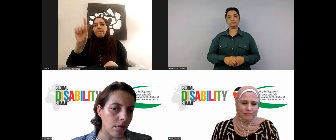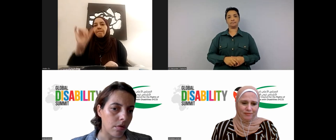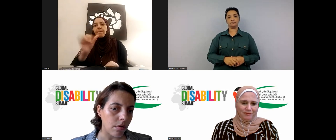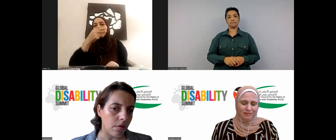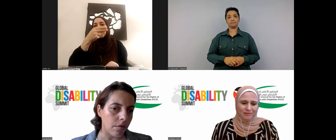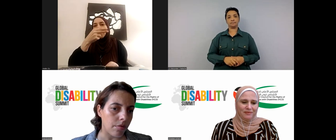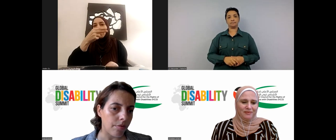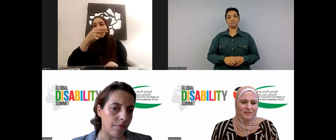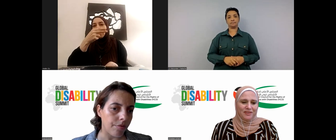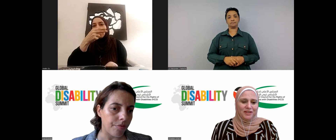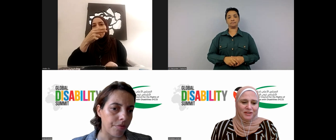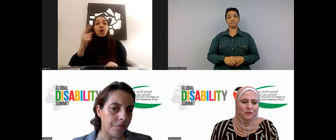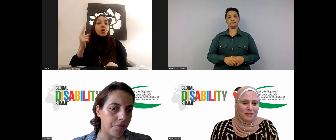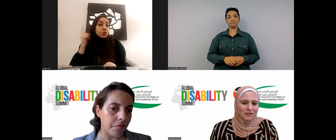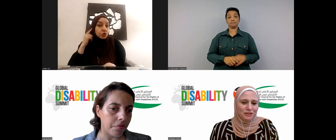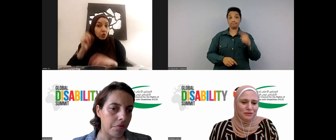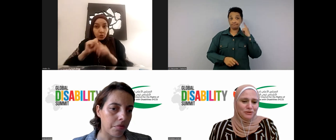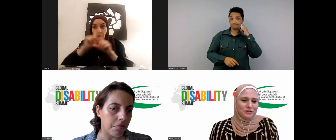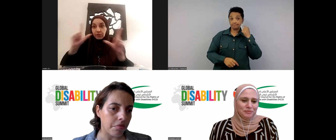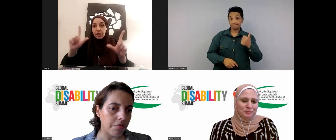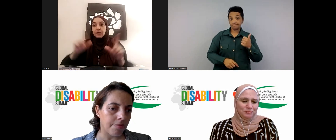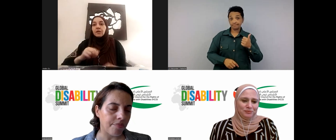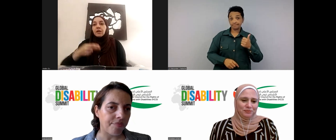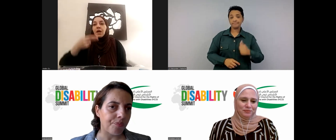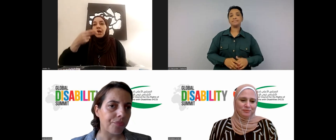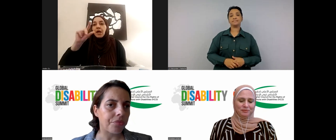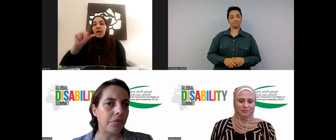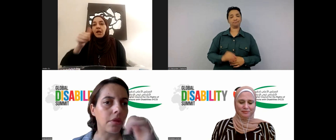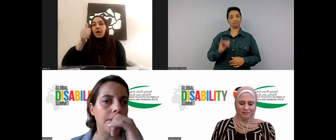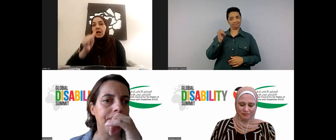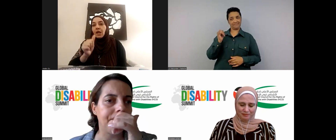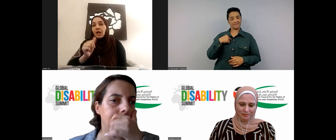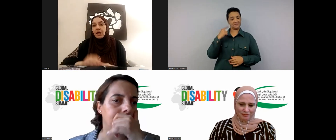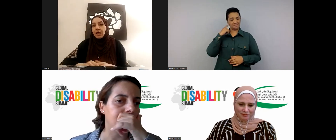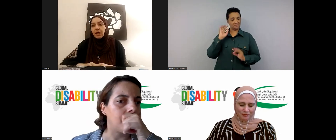تمام. هل الصوت واضح؟ Can you hear me? Yes, we can hear you.